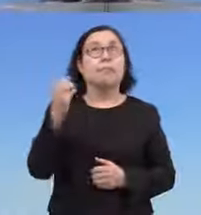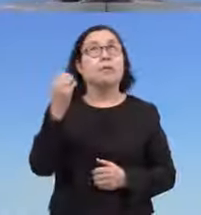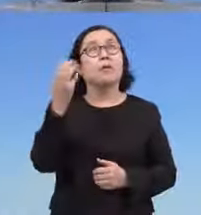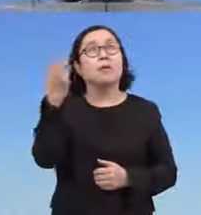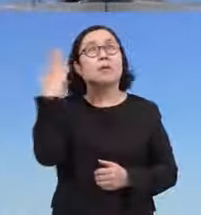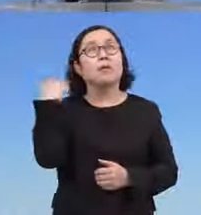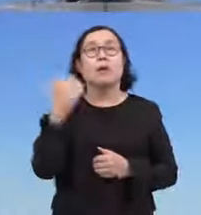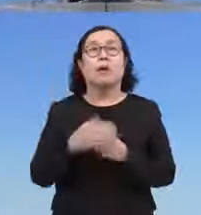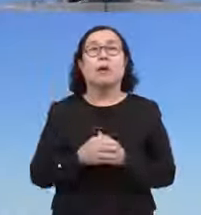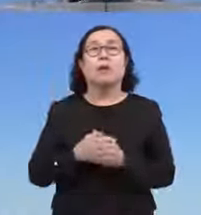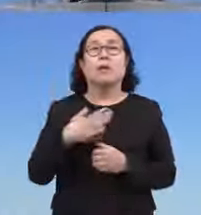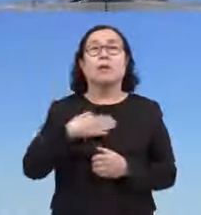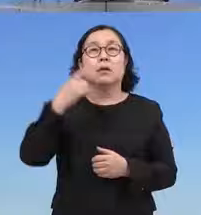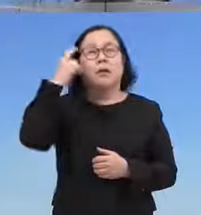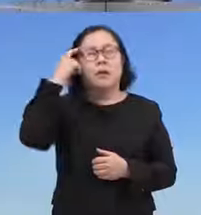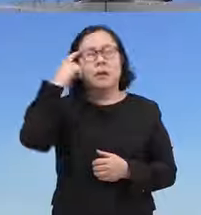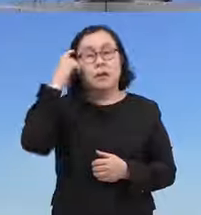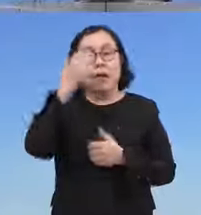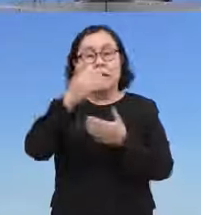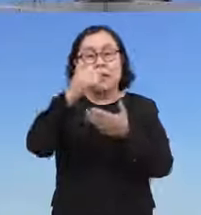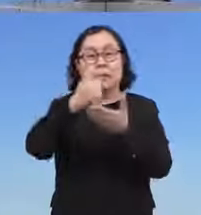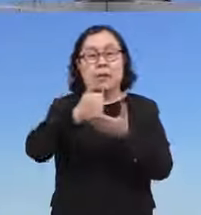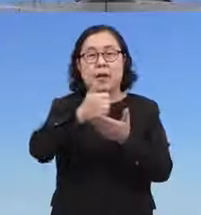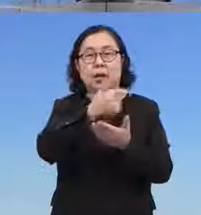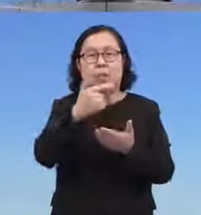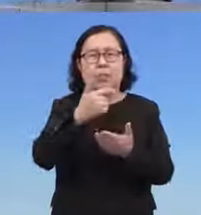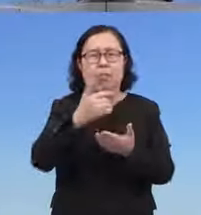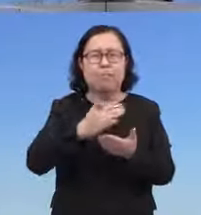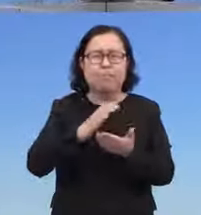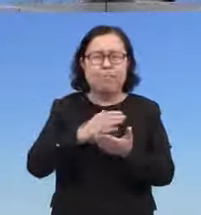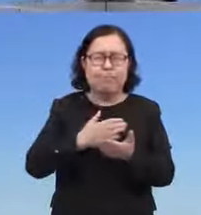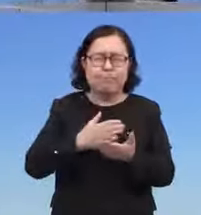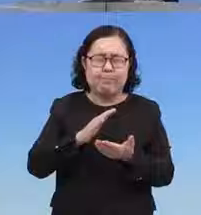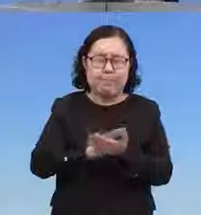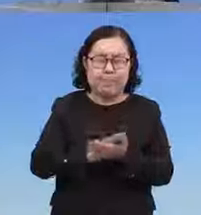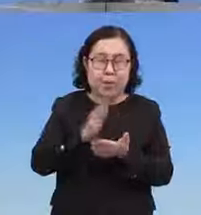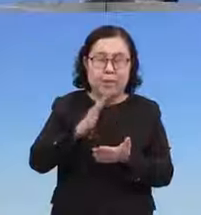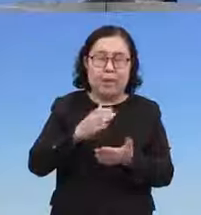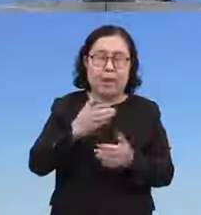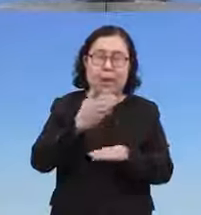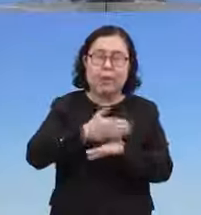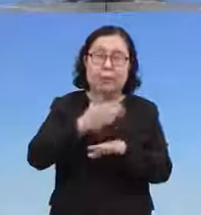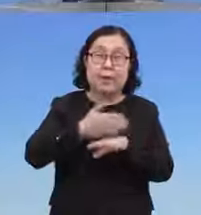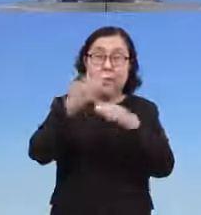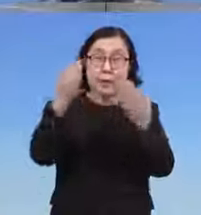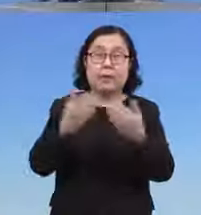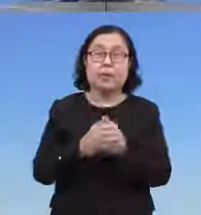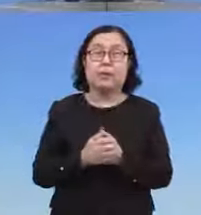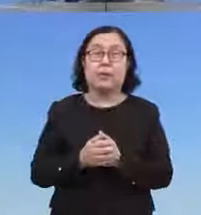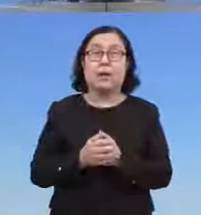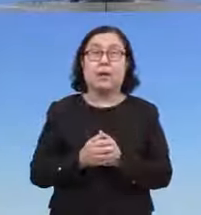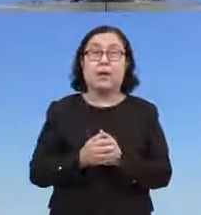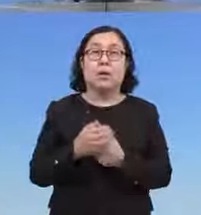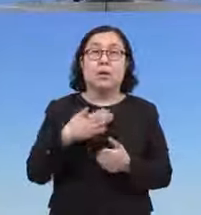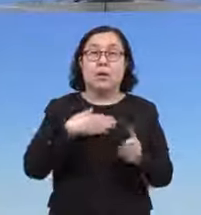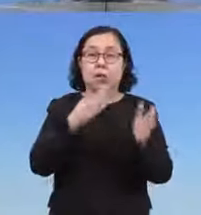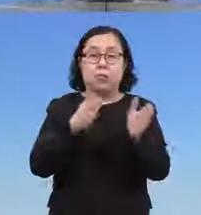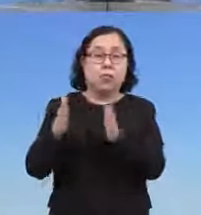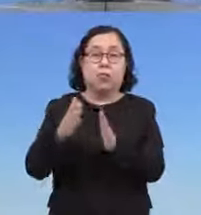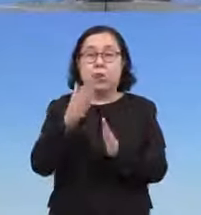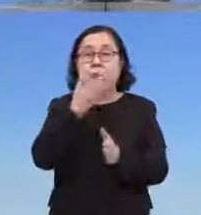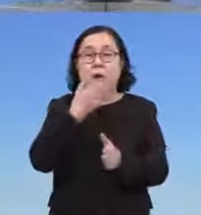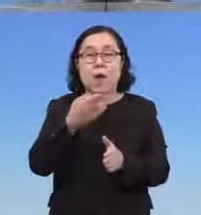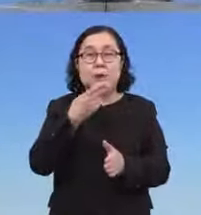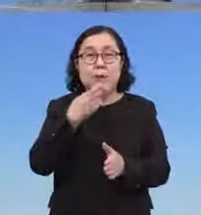요 며칠 전에 제가 이거를 묵상하다가 너무 하나님께 뜨겁게 감사했습니다. 아무것도 준비 안 하고 이민 보따리